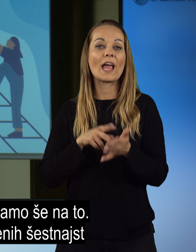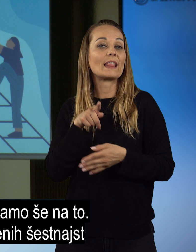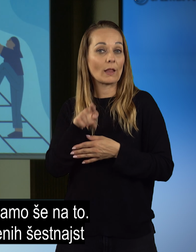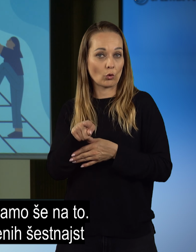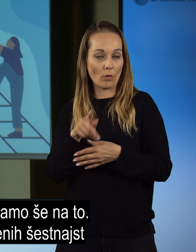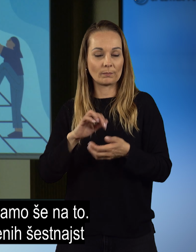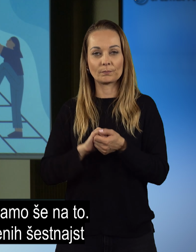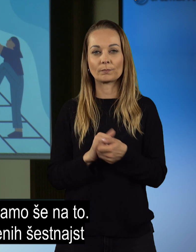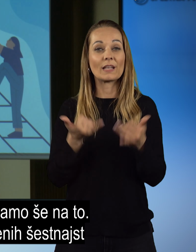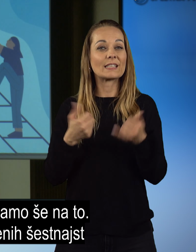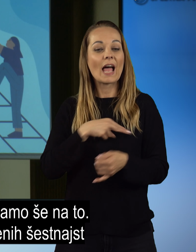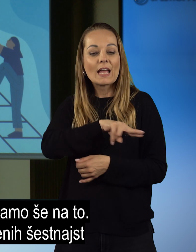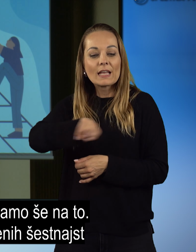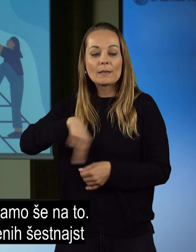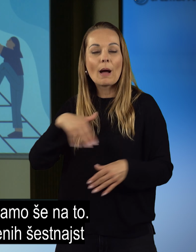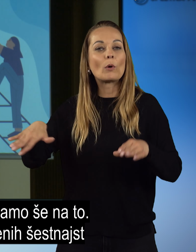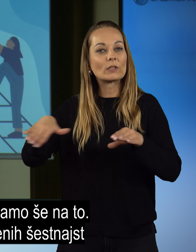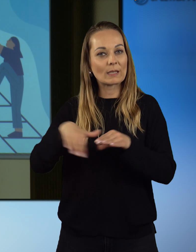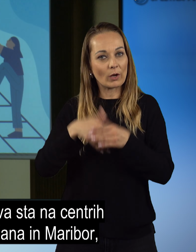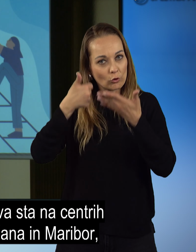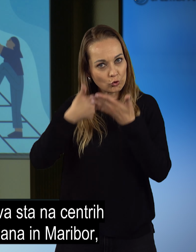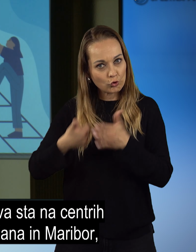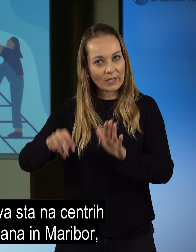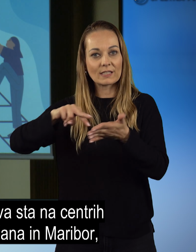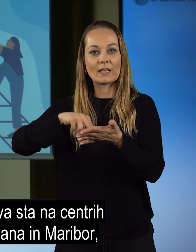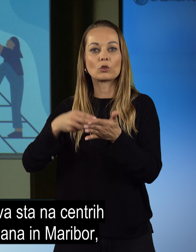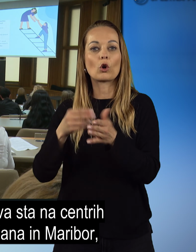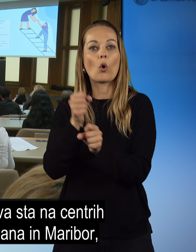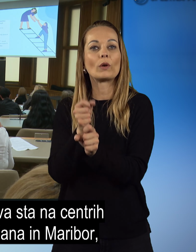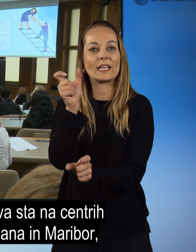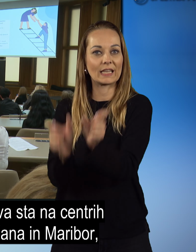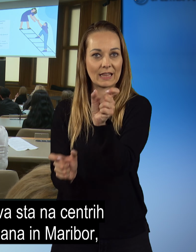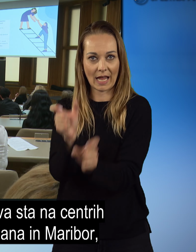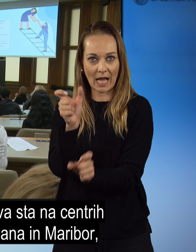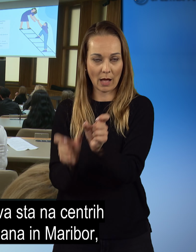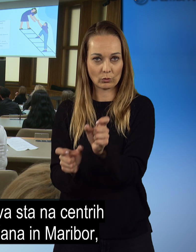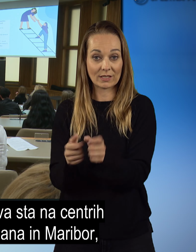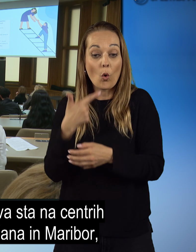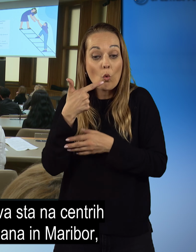to. Zdaj imamo zaposlenih 16 strokovnih delavcev,